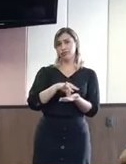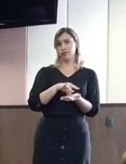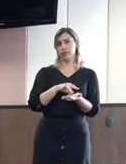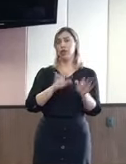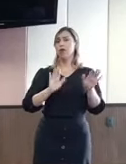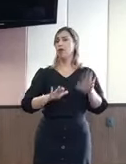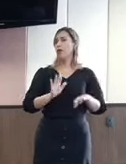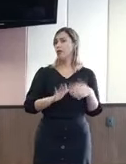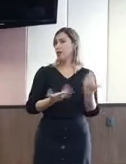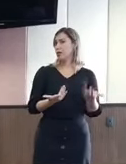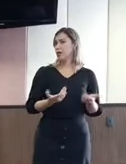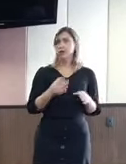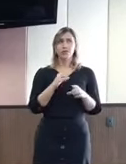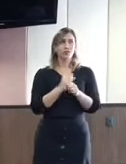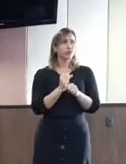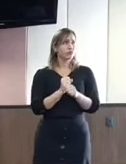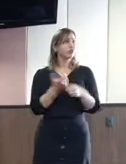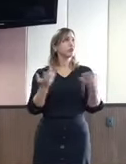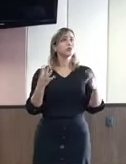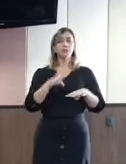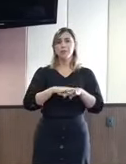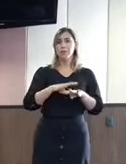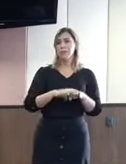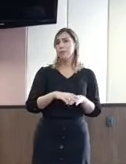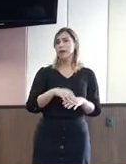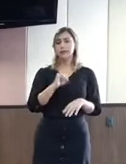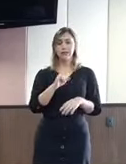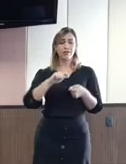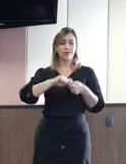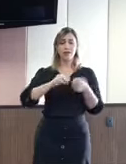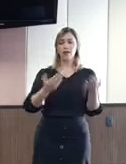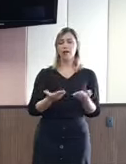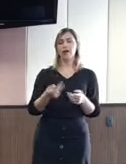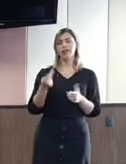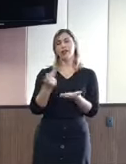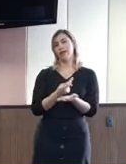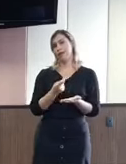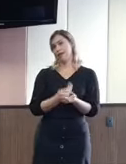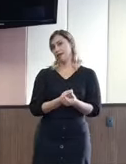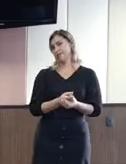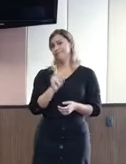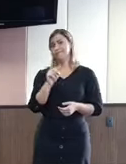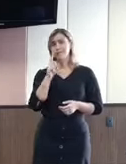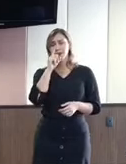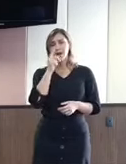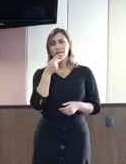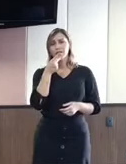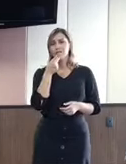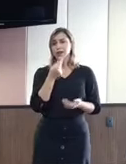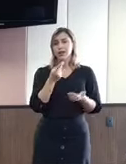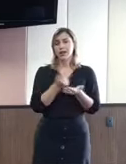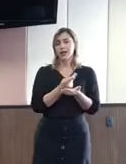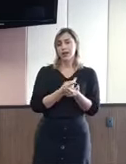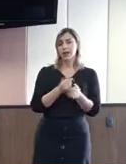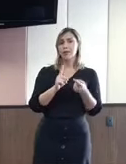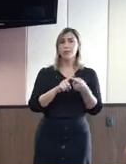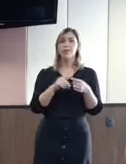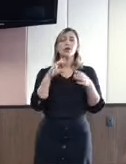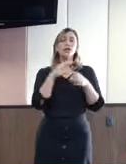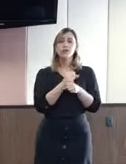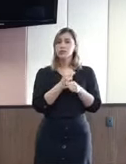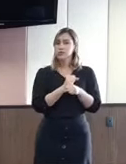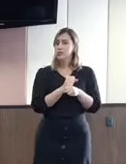qualquer estimativa matemática que faça disso, ela vai estar errada. É muito perigoso estimar isso. A gente precisa estimar um cálculo de casos